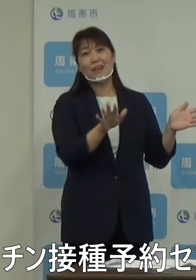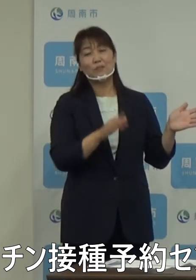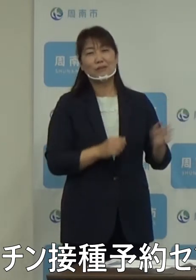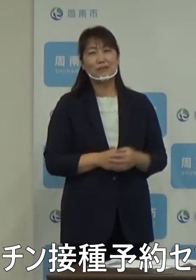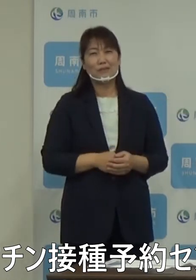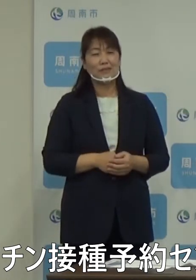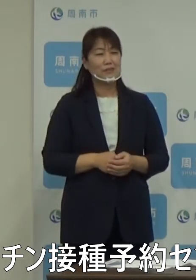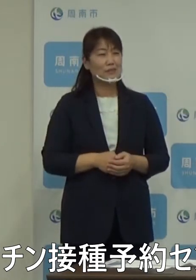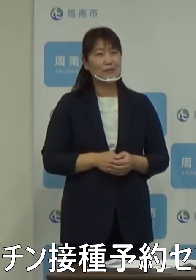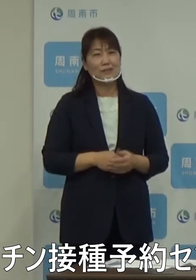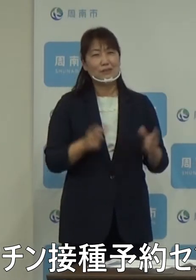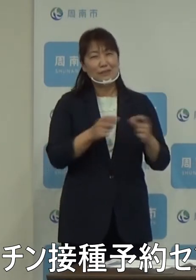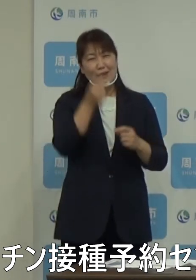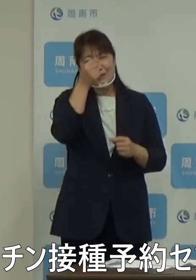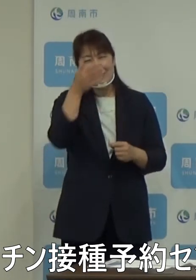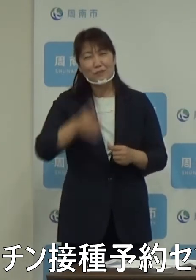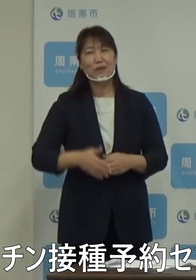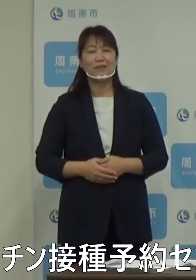ちっちゃいですね。